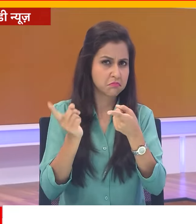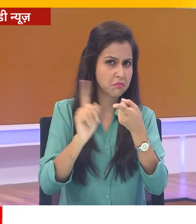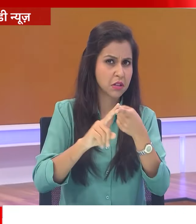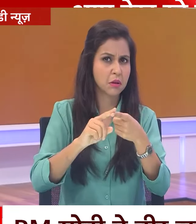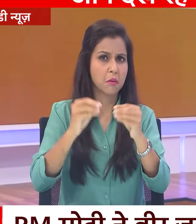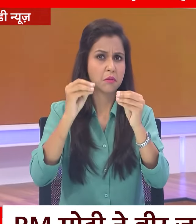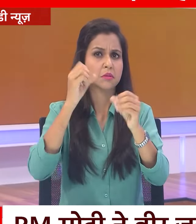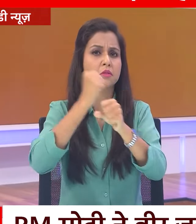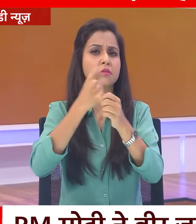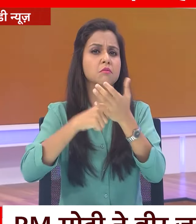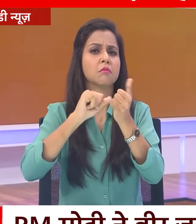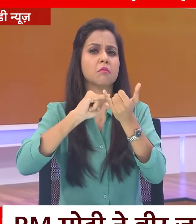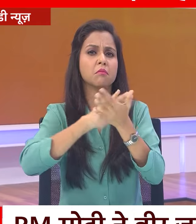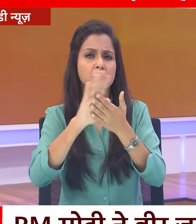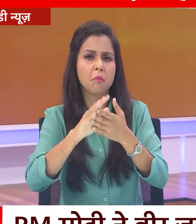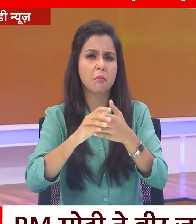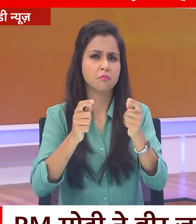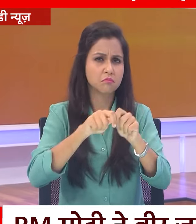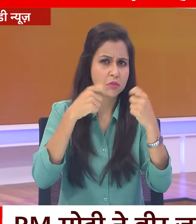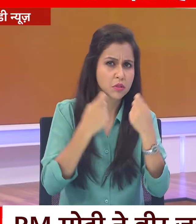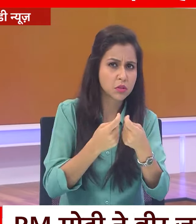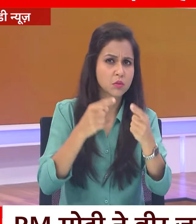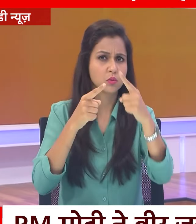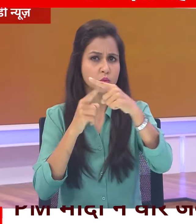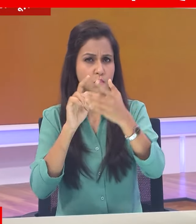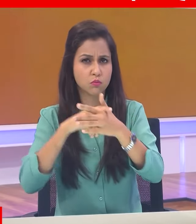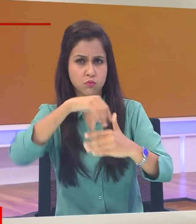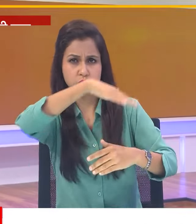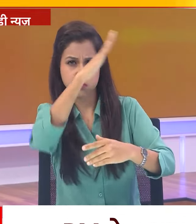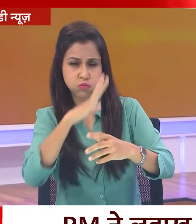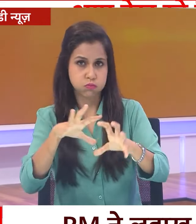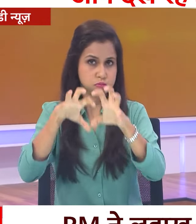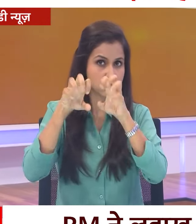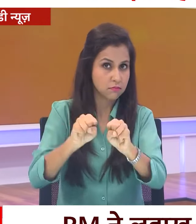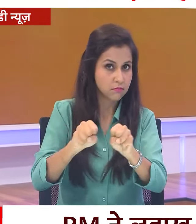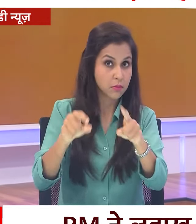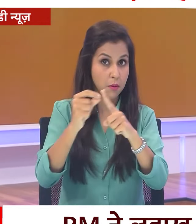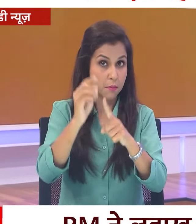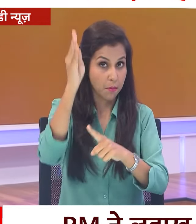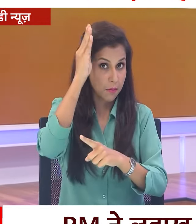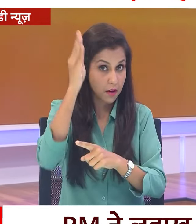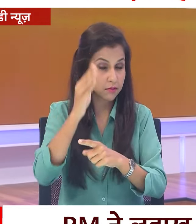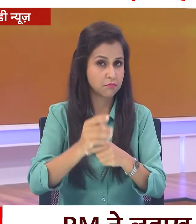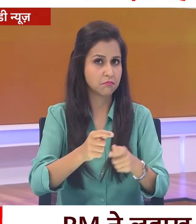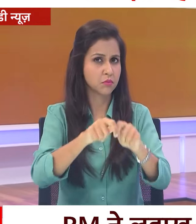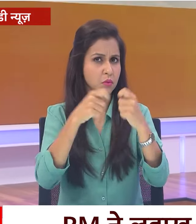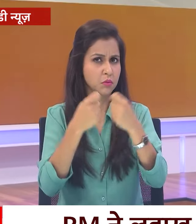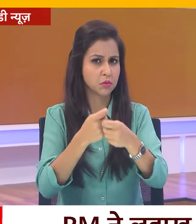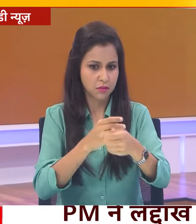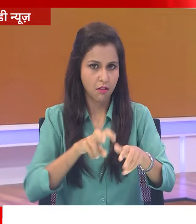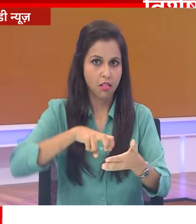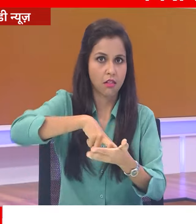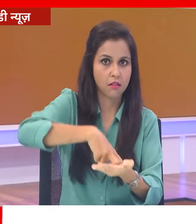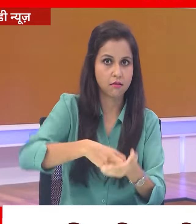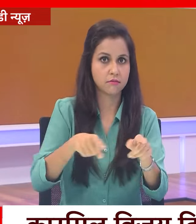द्रास और बटालिक करगिल तुरतुक की पहाड़ियों पर कब्जा जमाए पाकिस्तानी सेना को घुटने टेकने